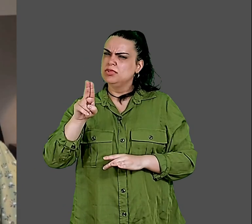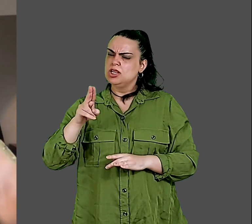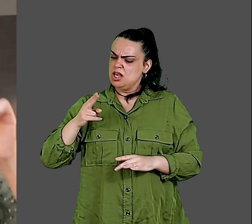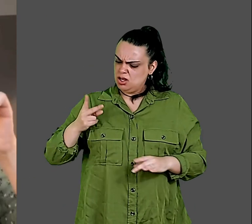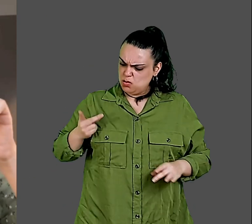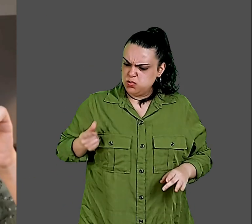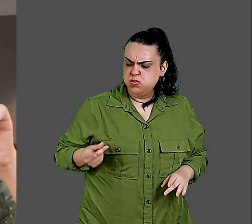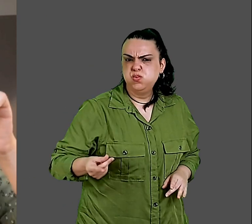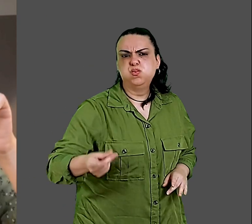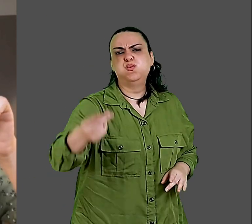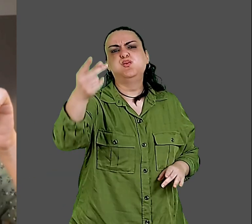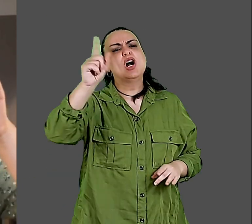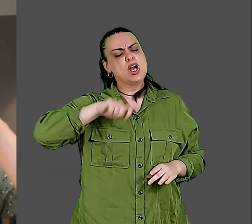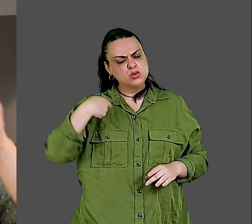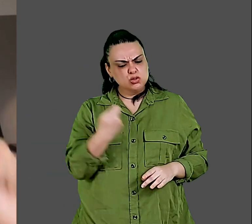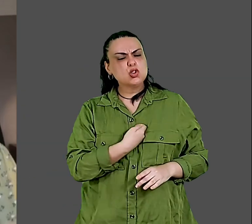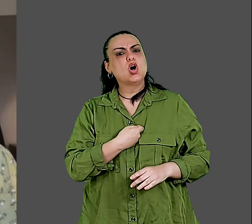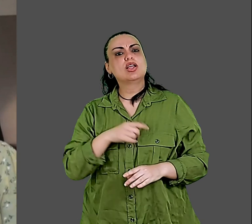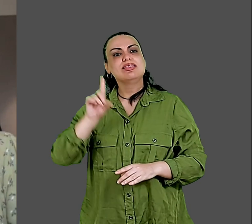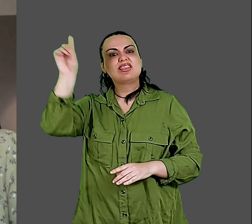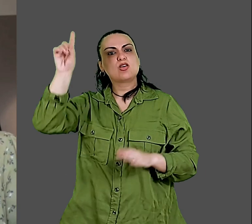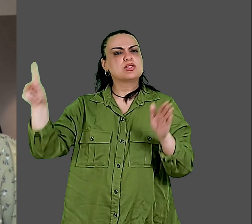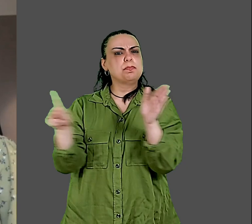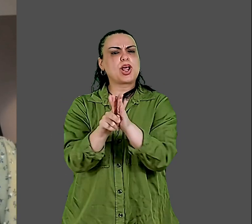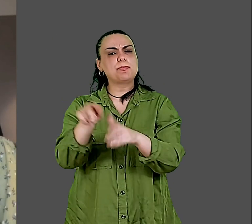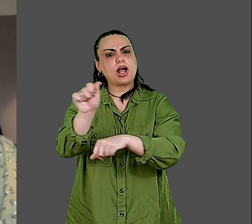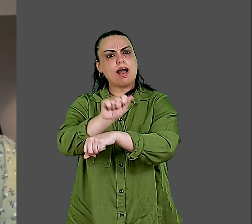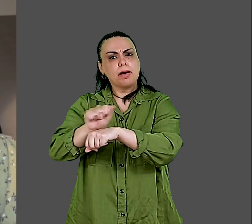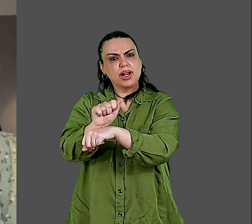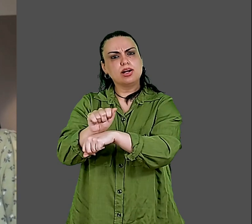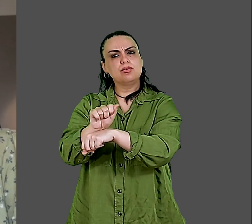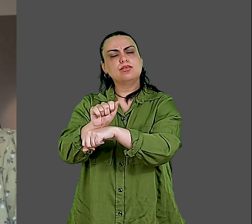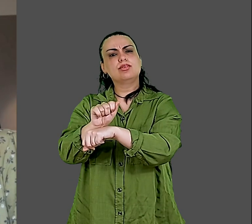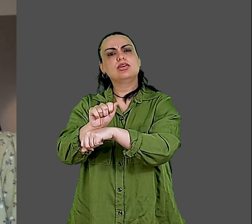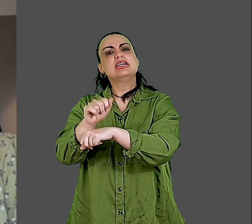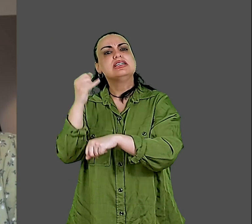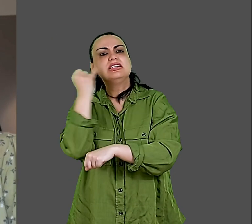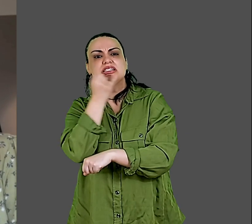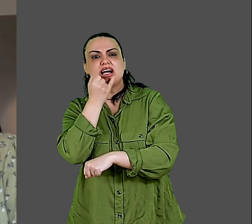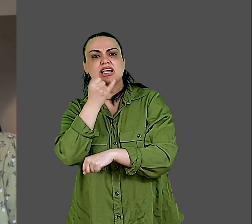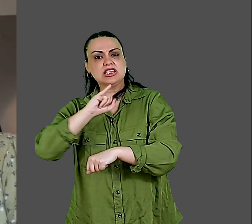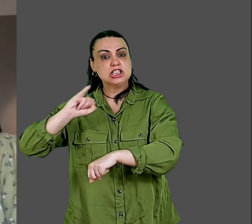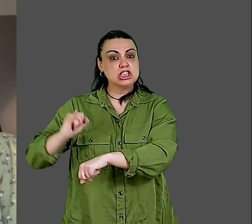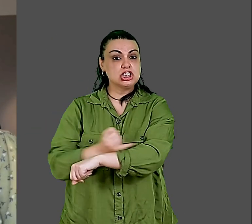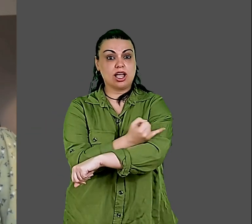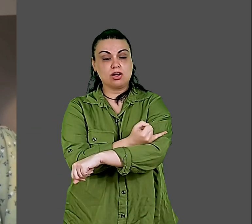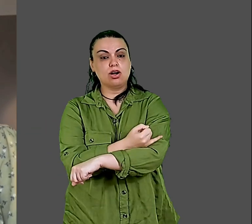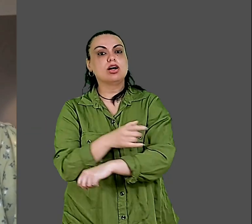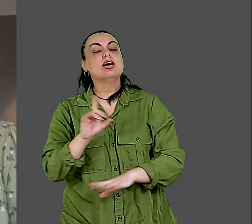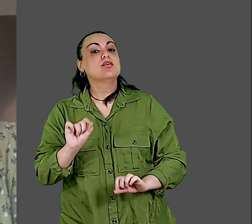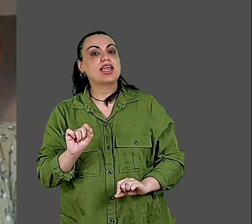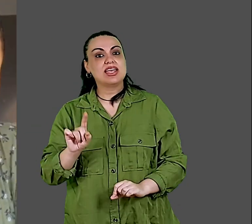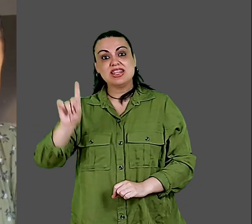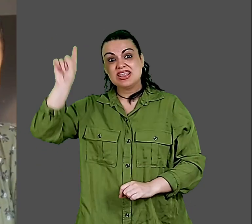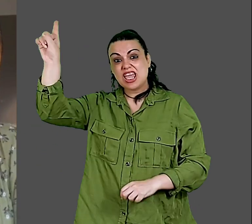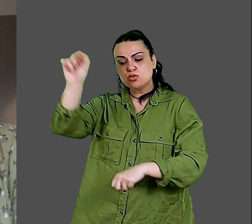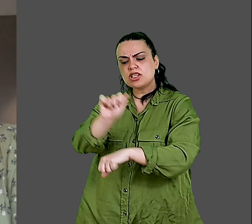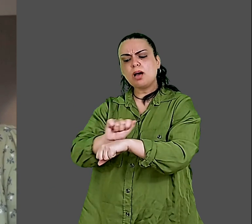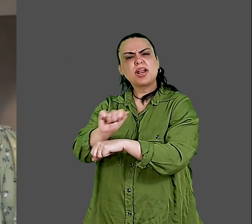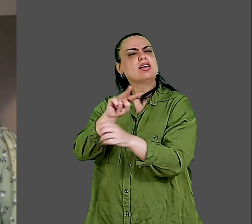qual? Eu sou o Deus de Abraão, Isaac e Jacó. Ele está dizendo assim, quando diz: eu sou o Deus de Abraão, eu sou o Deus que